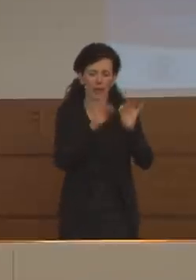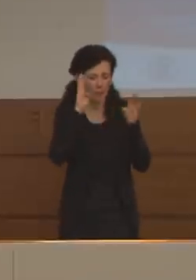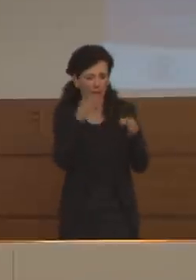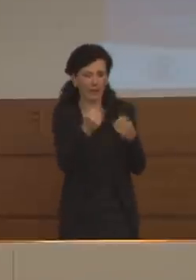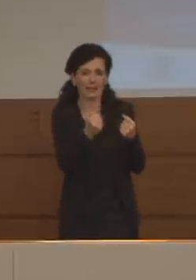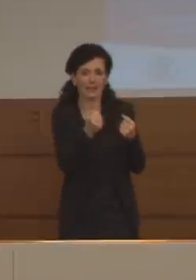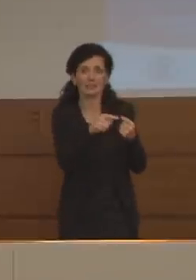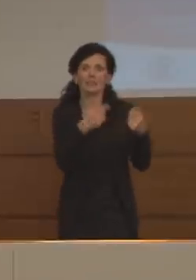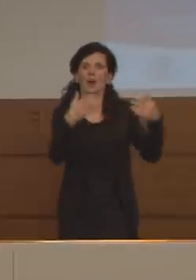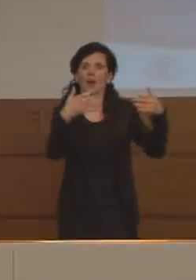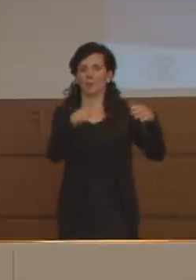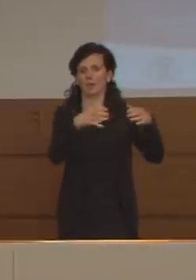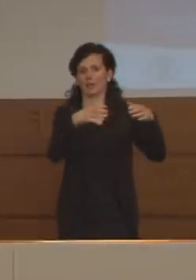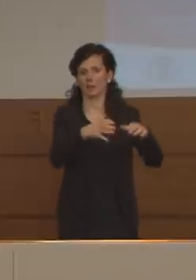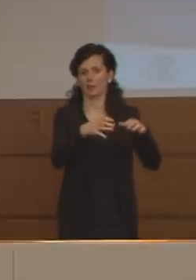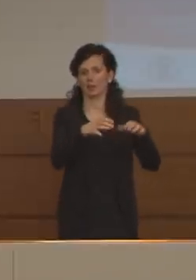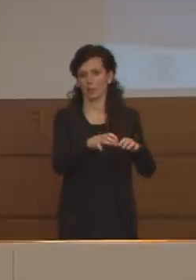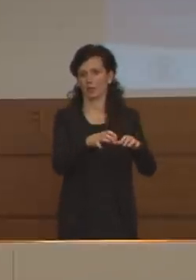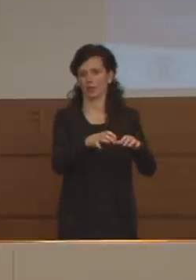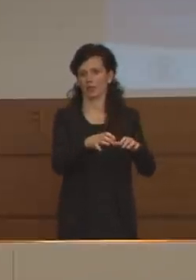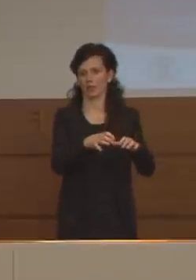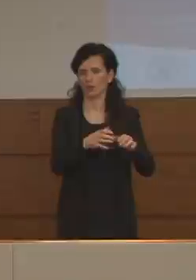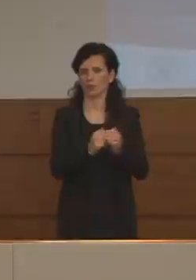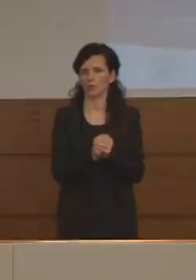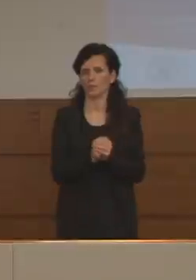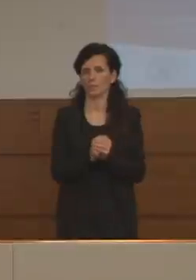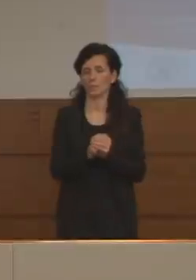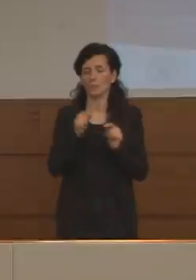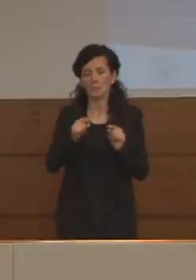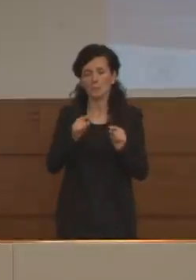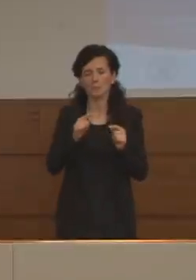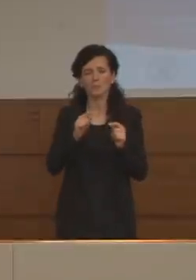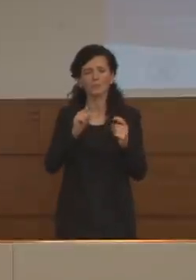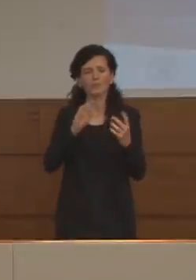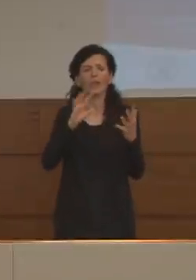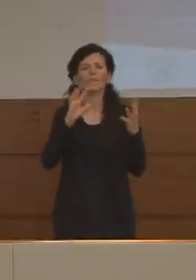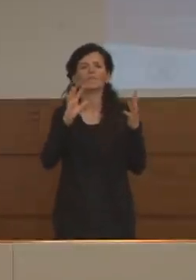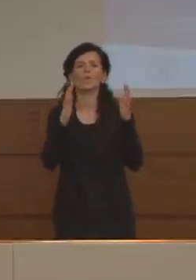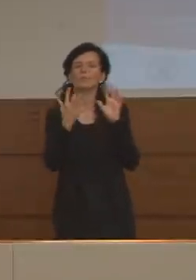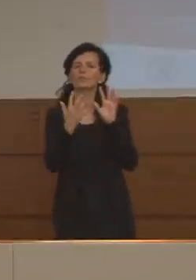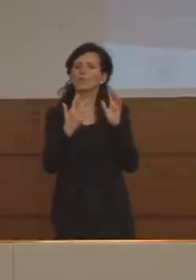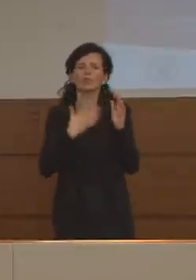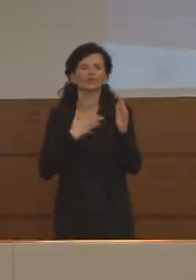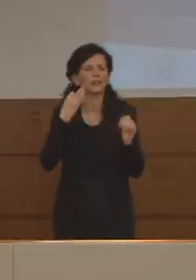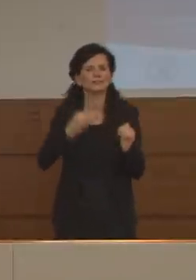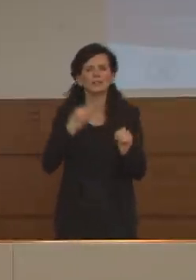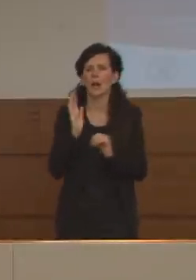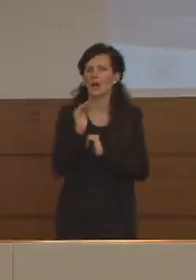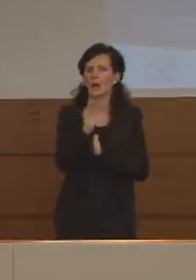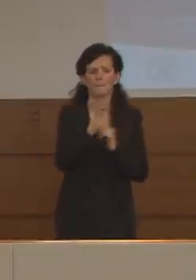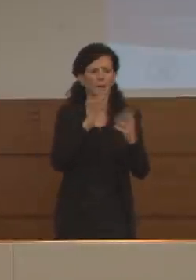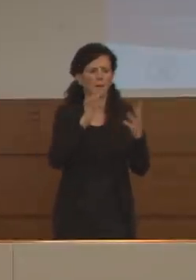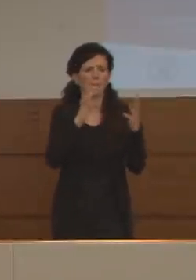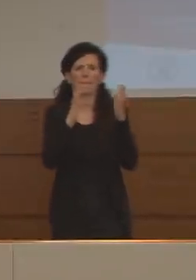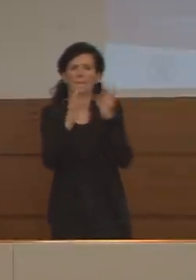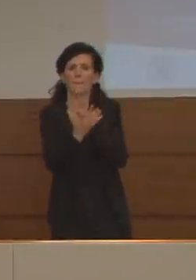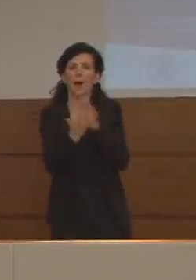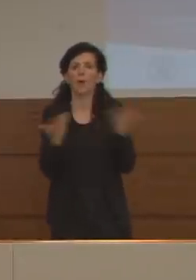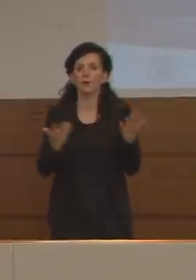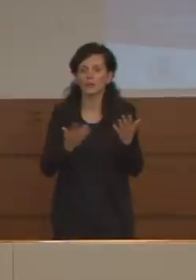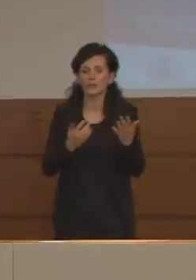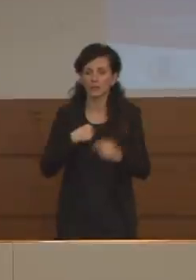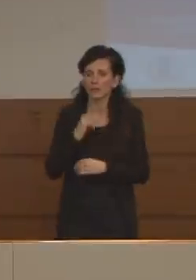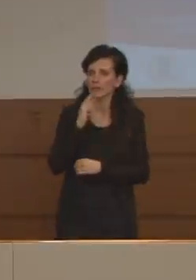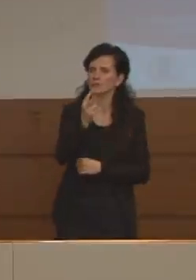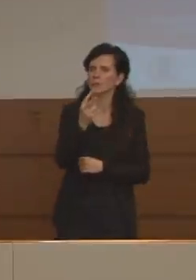modello e quindi l'evoluzione è continua ed è difficile perciò dare una risposta secca ad